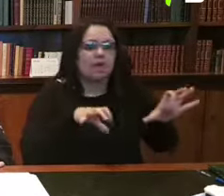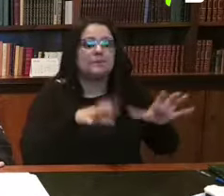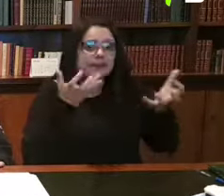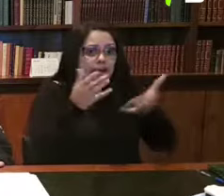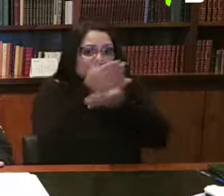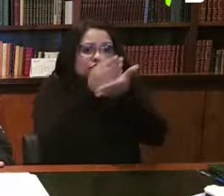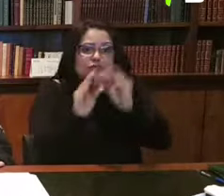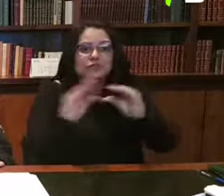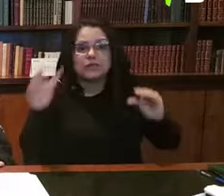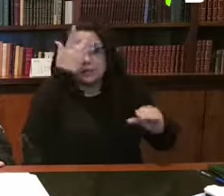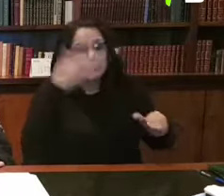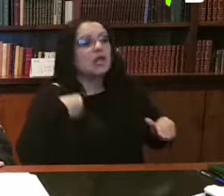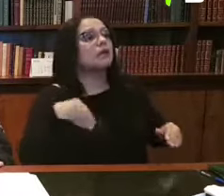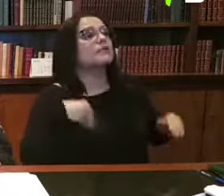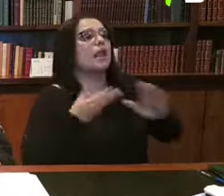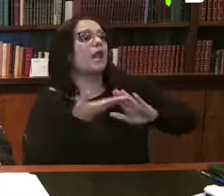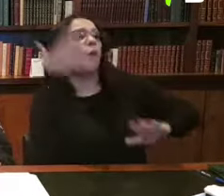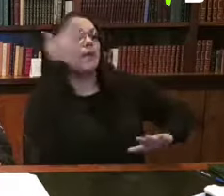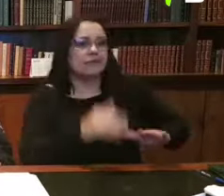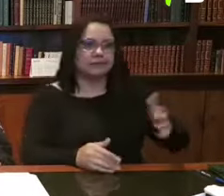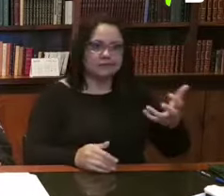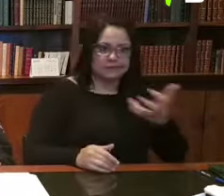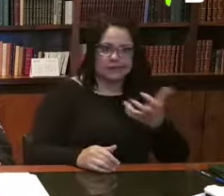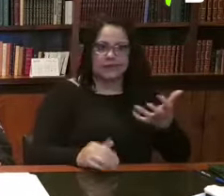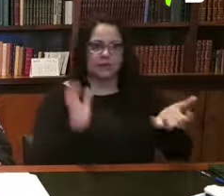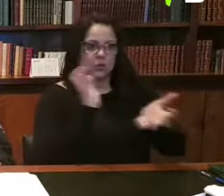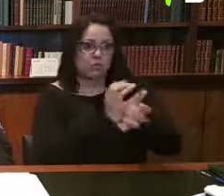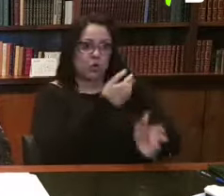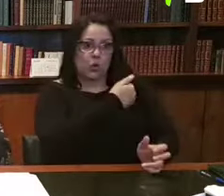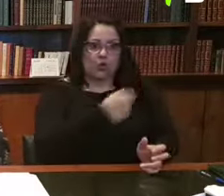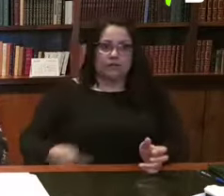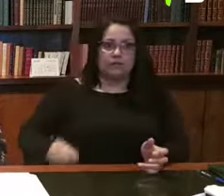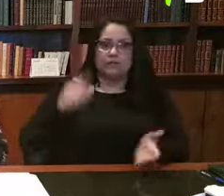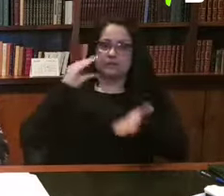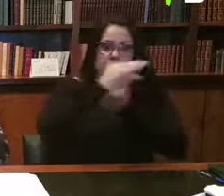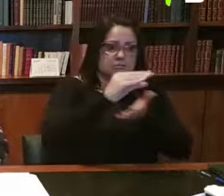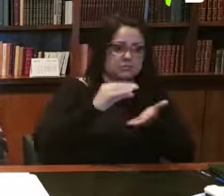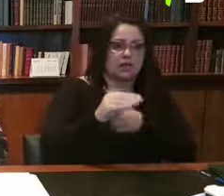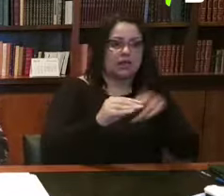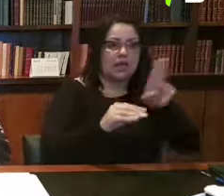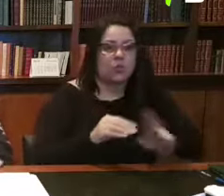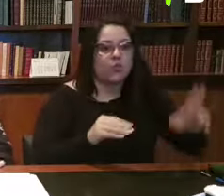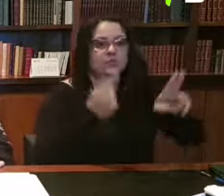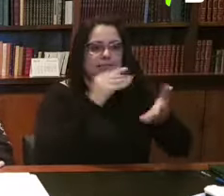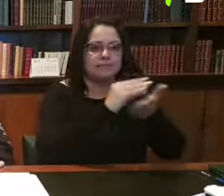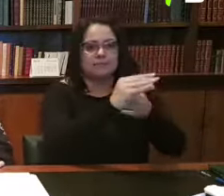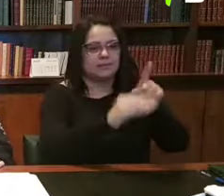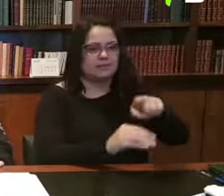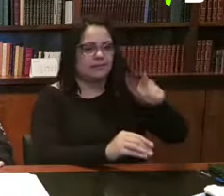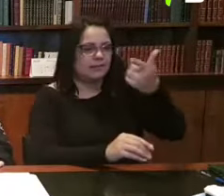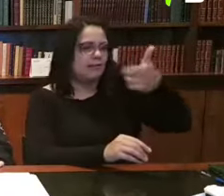compartilhamento que tinha gente pedindo aumento de salário que ajudou durante governadores pedindo recurso e querendo usar esse recurso talvez